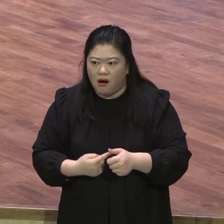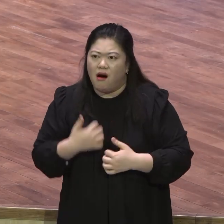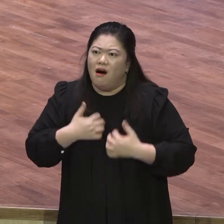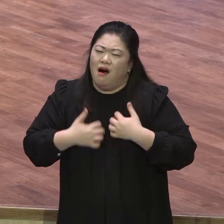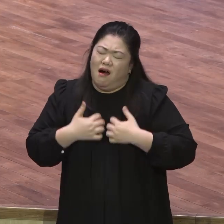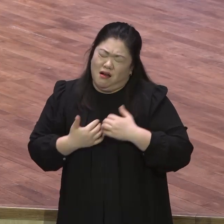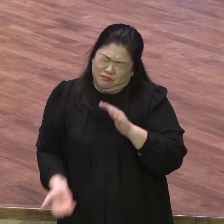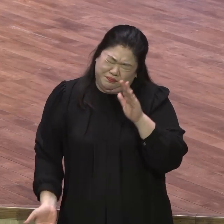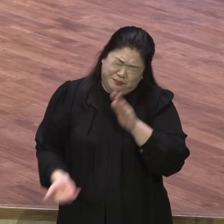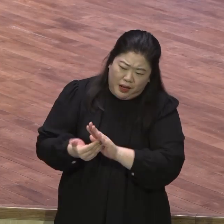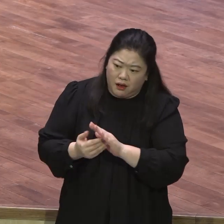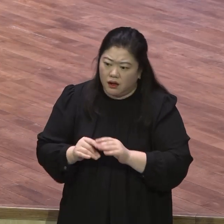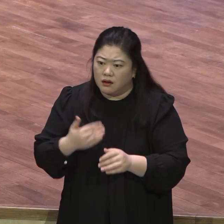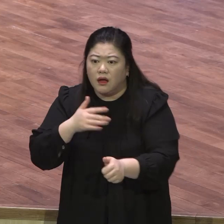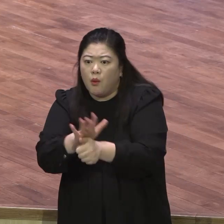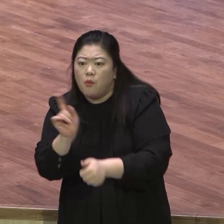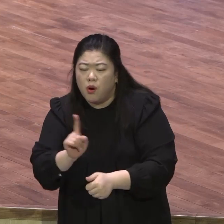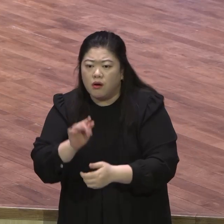감사해봤냐 감사